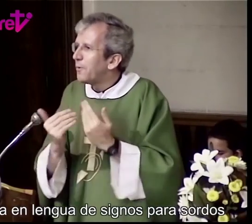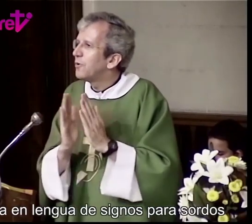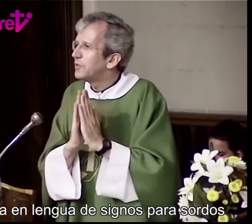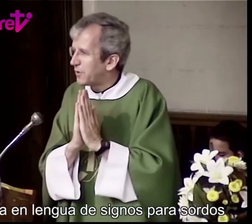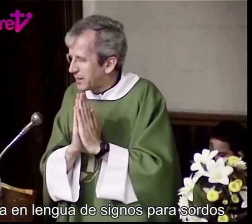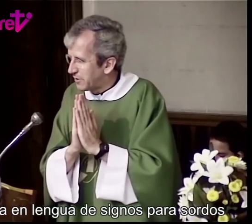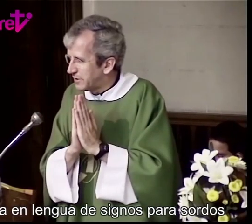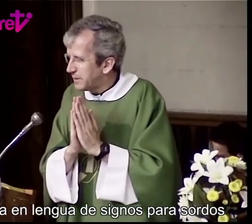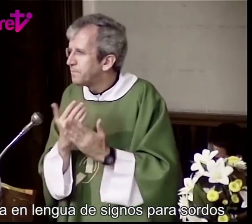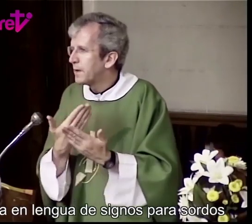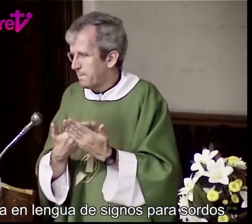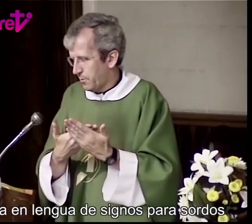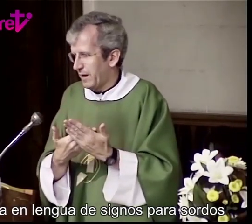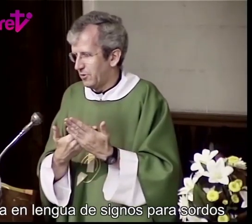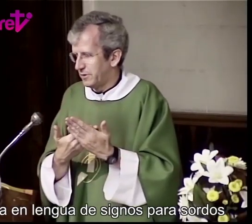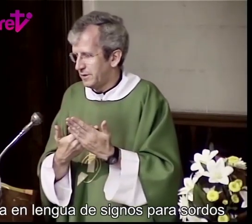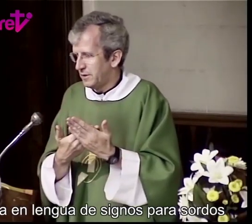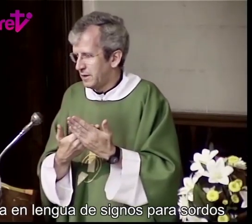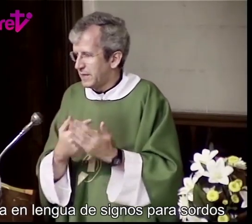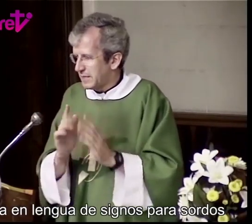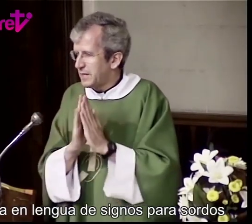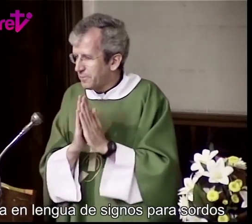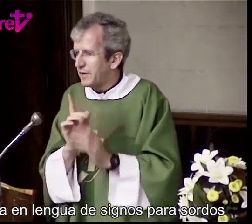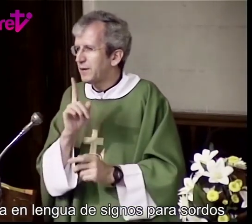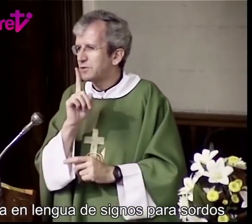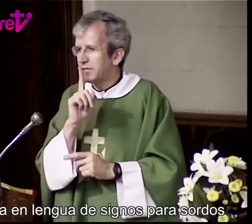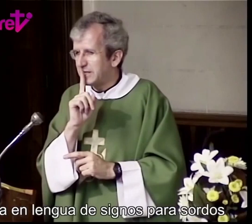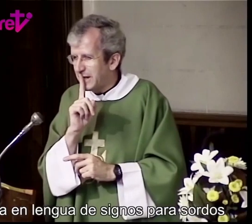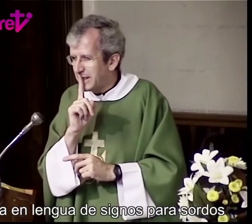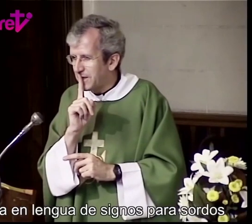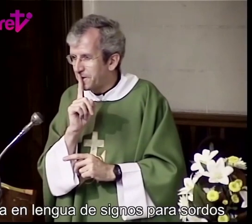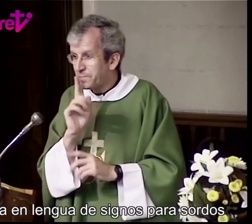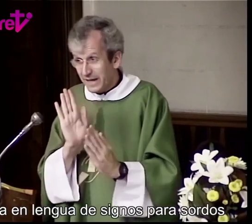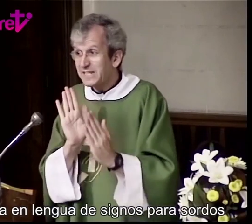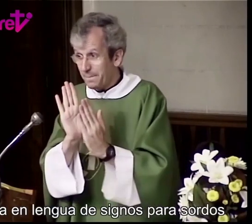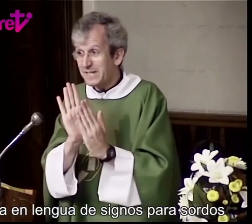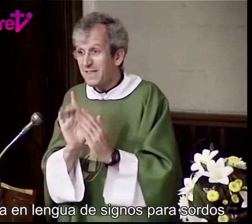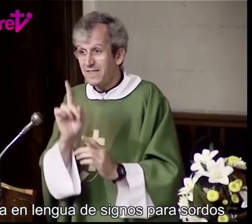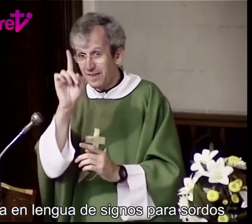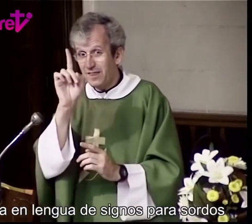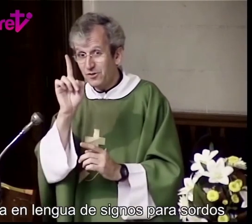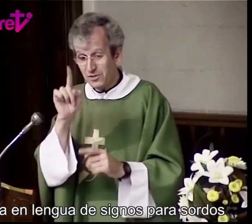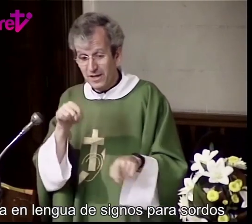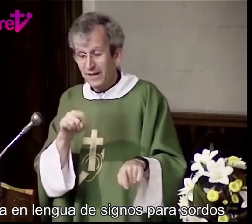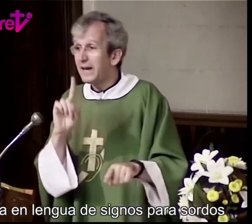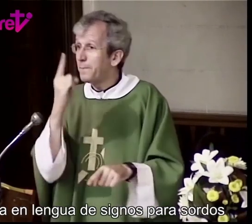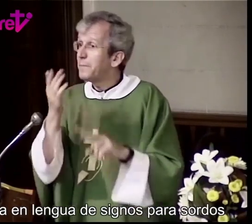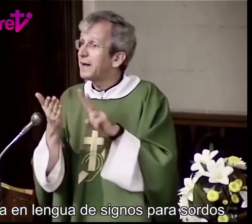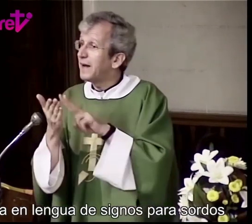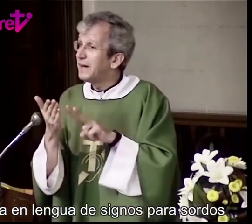de oración. Probarlo. Ese tiempo, diríamos, de silencio, esa presencia de Dios que en la primera